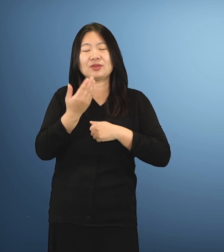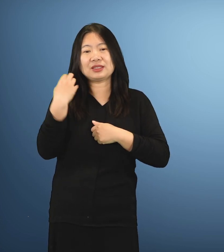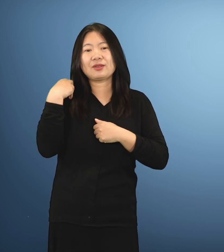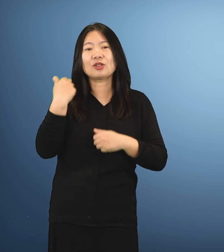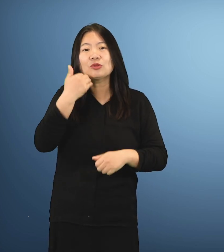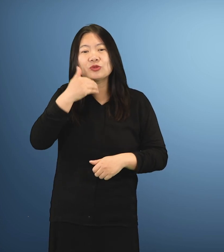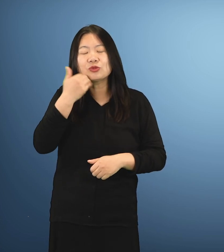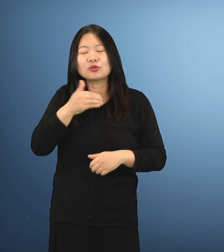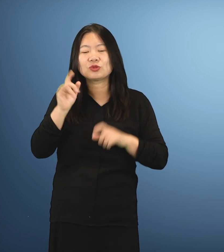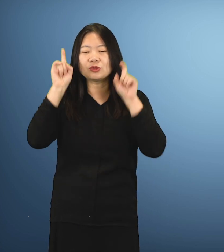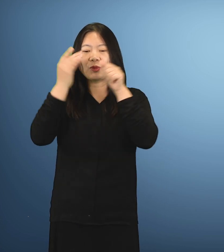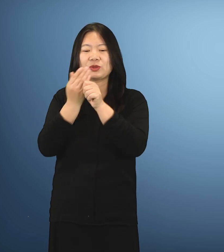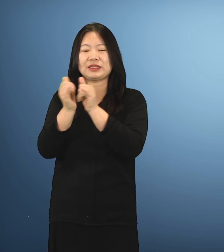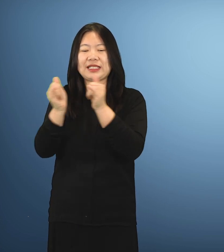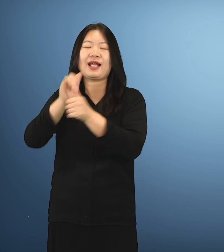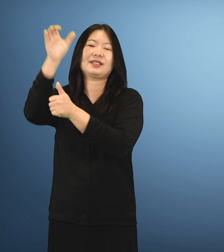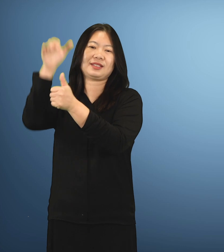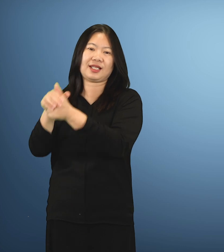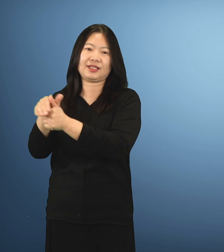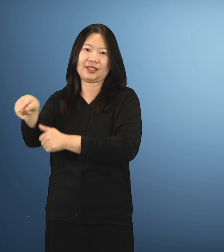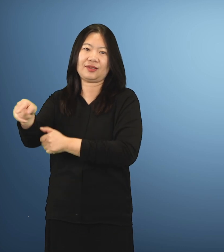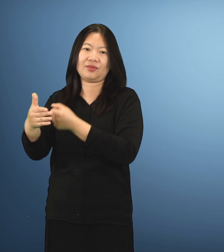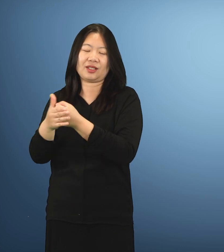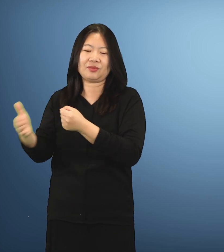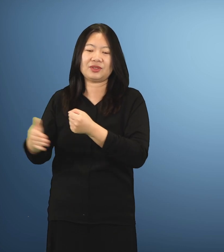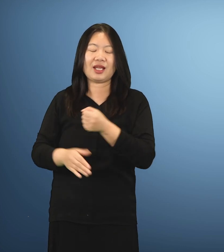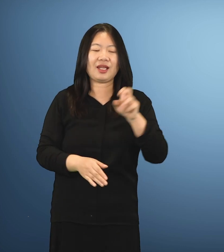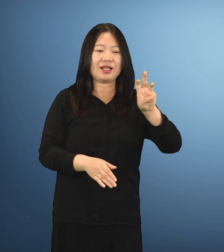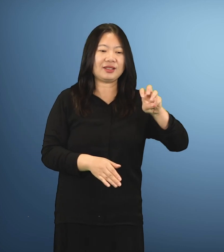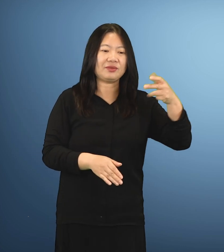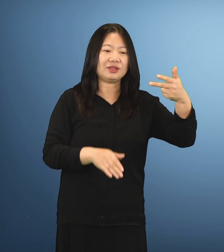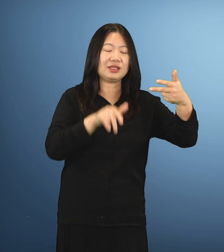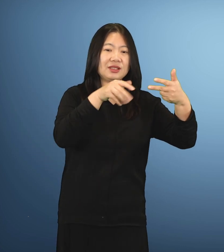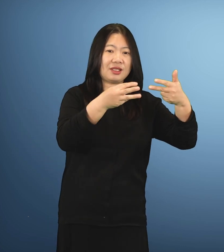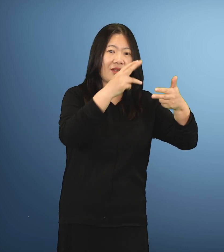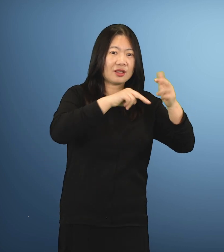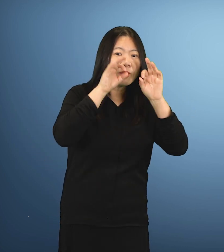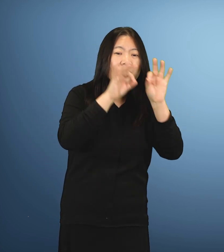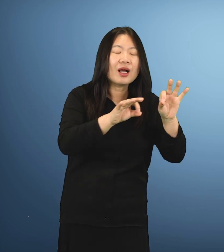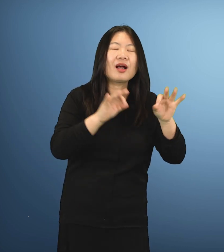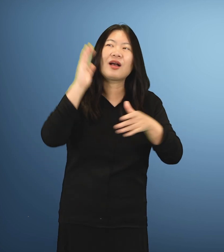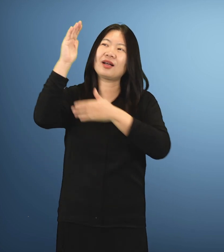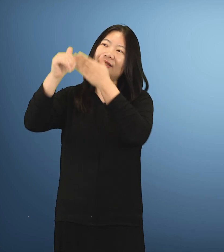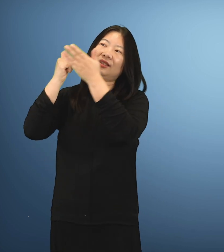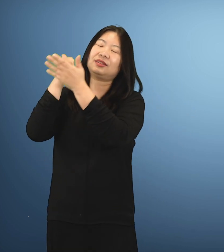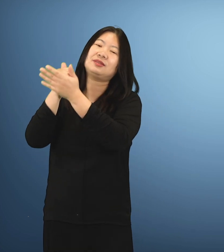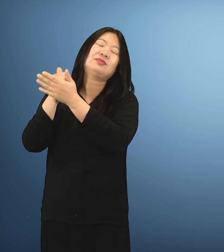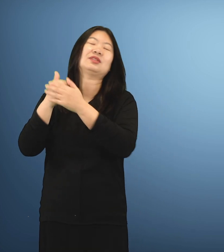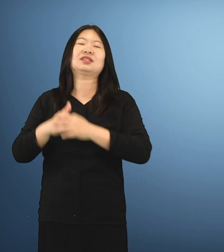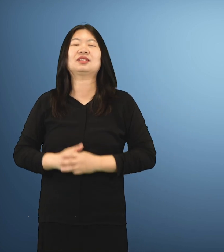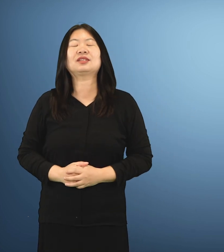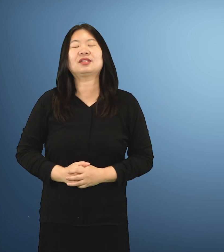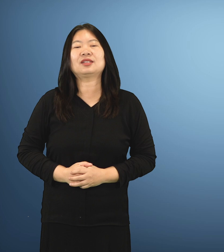그래서 하나님이 37절을 잘 보세요. 이에